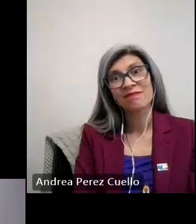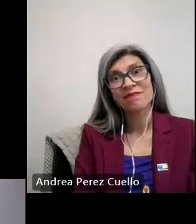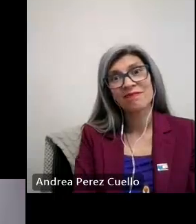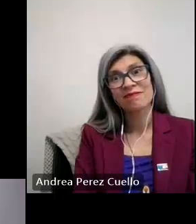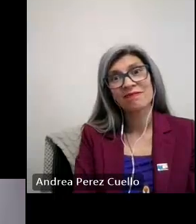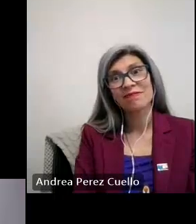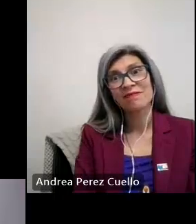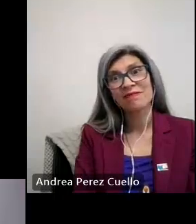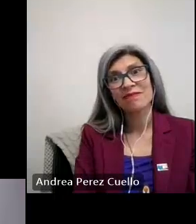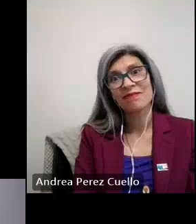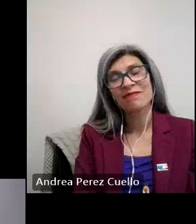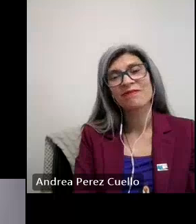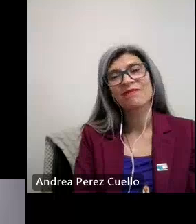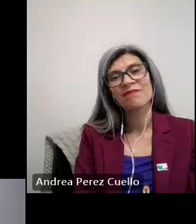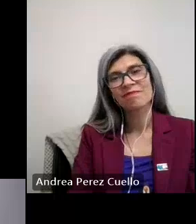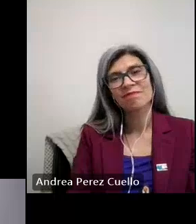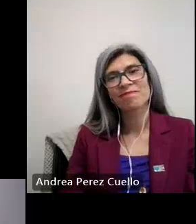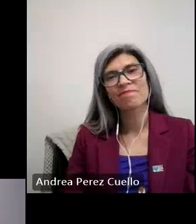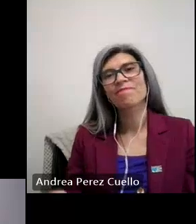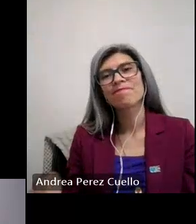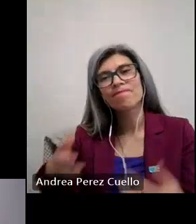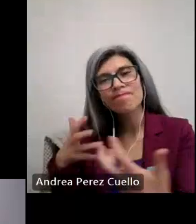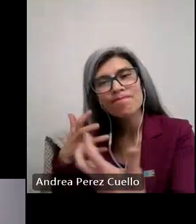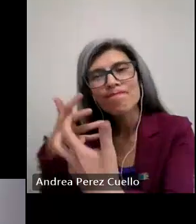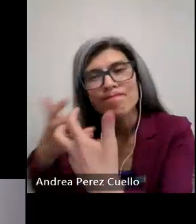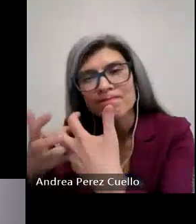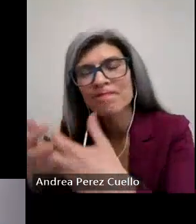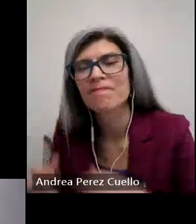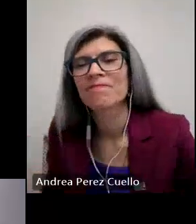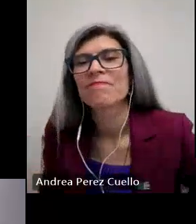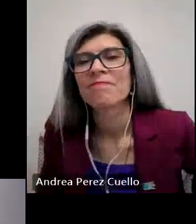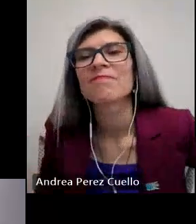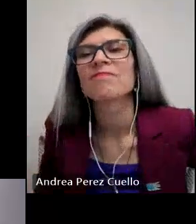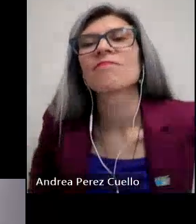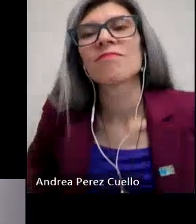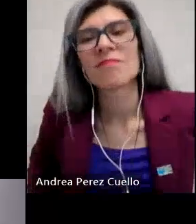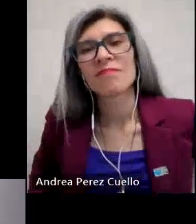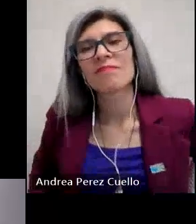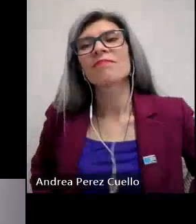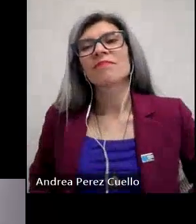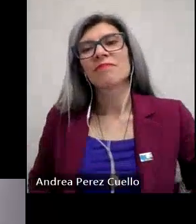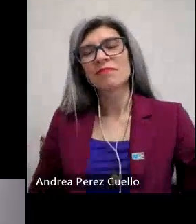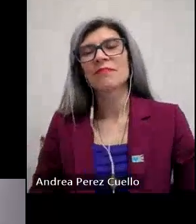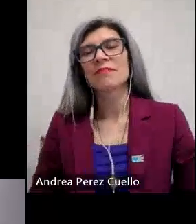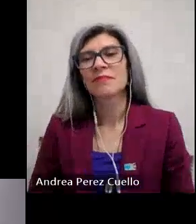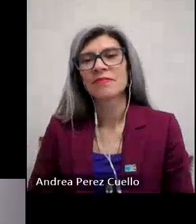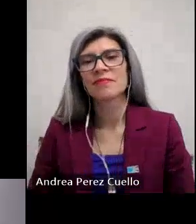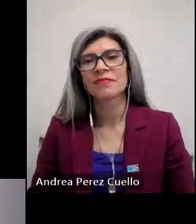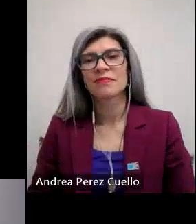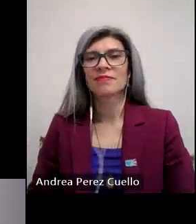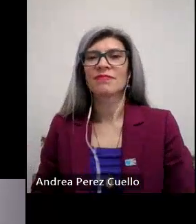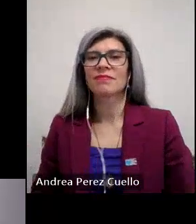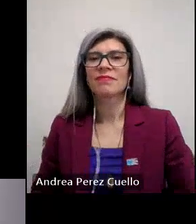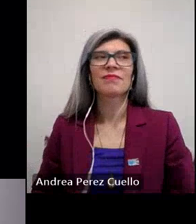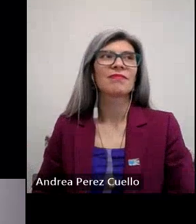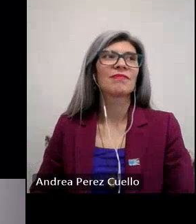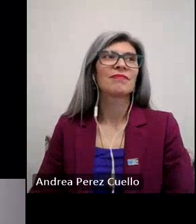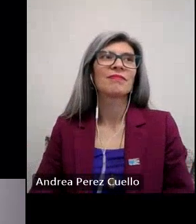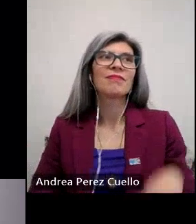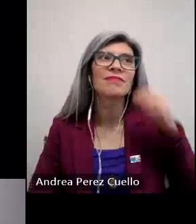él, acercarse o dejarlo de lado por ser persona sorda. No, también enseñarles a tener ese carácter, que conozcan la